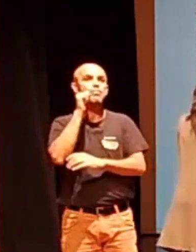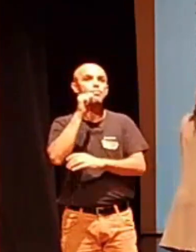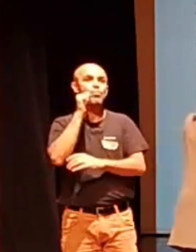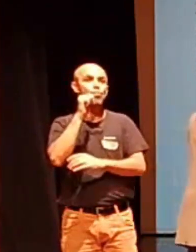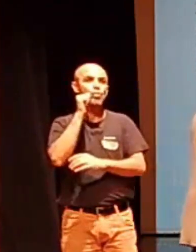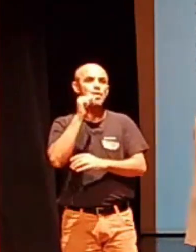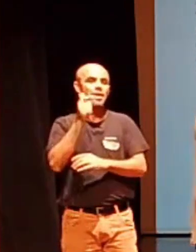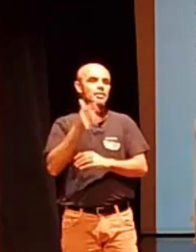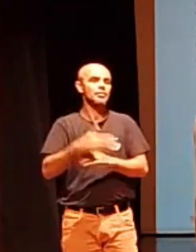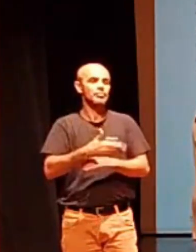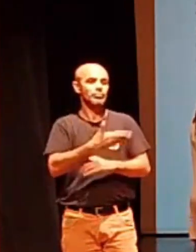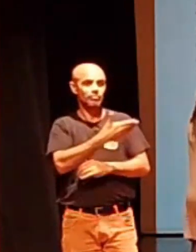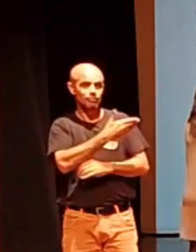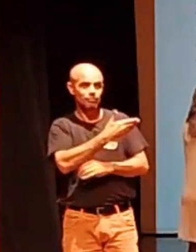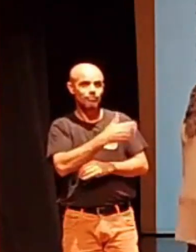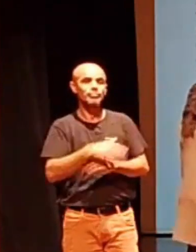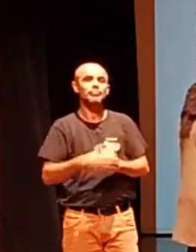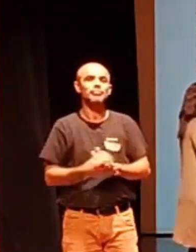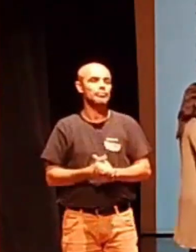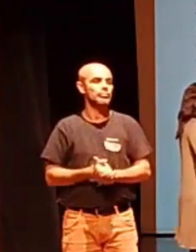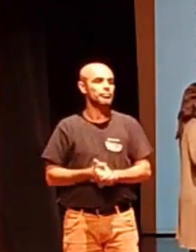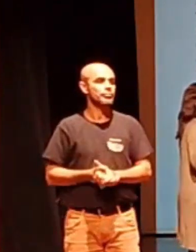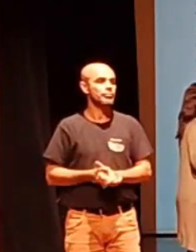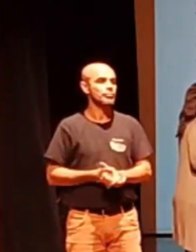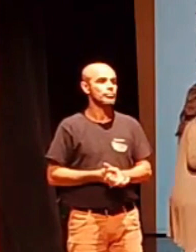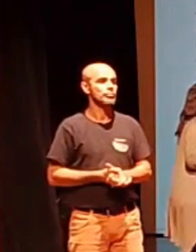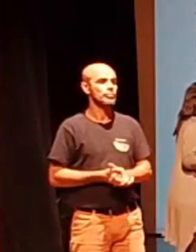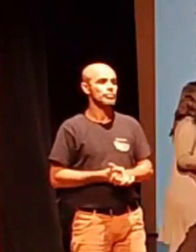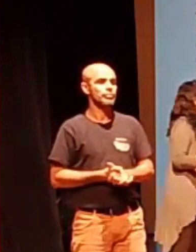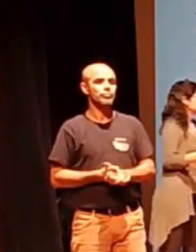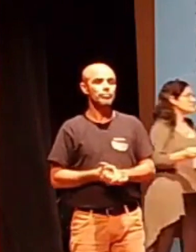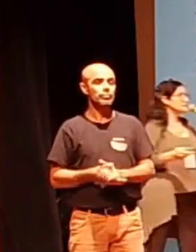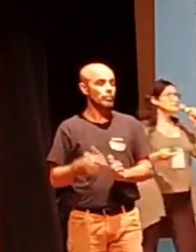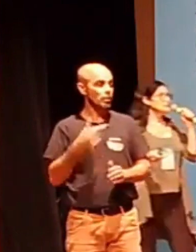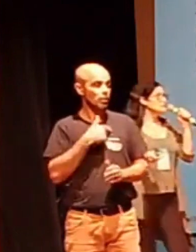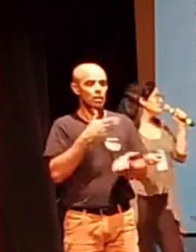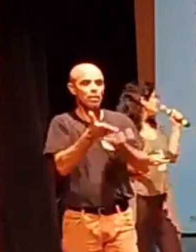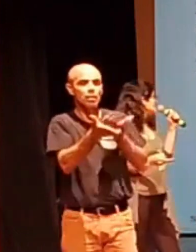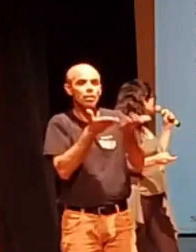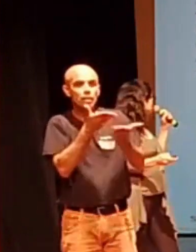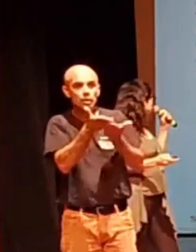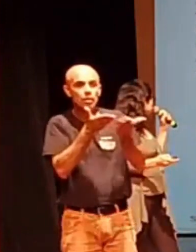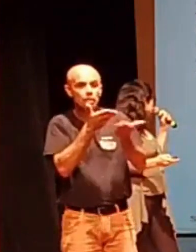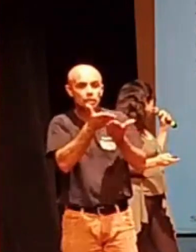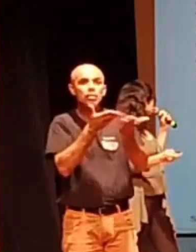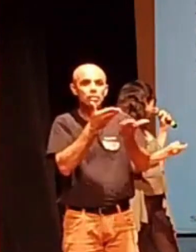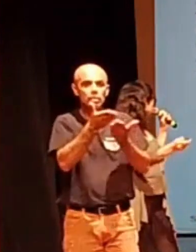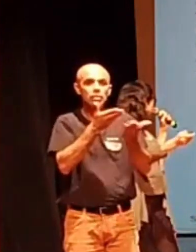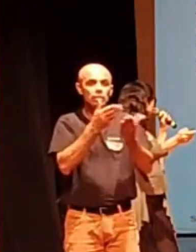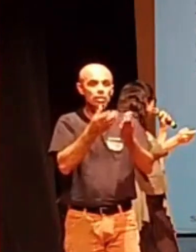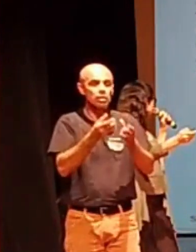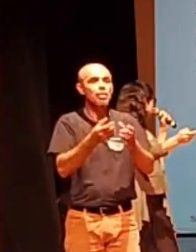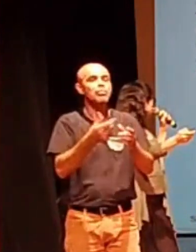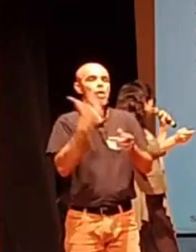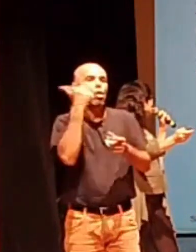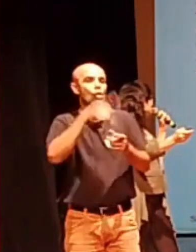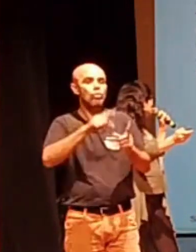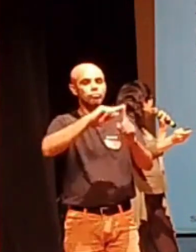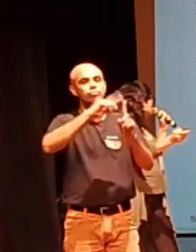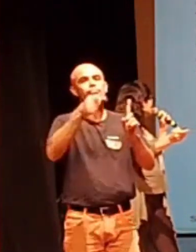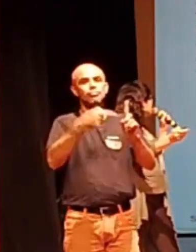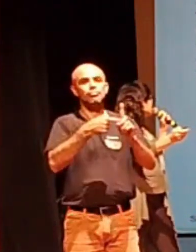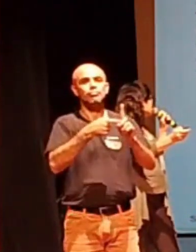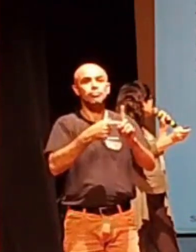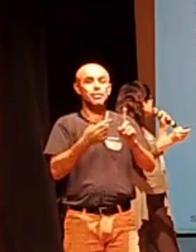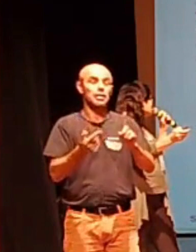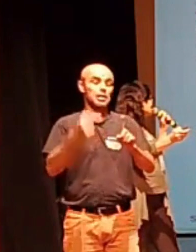nulíporas, né, que estavam fazendo tratamento para infertilidade, que tinham dor